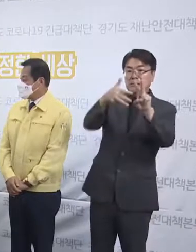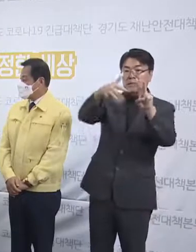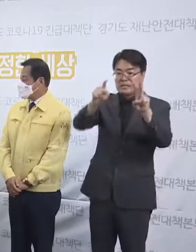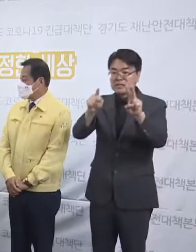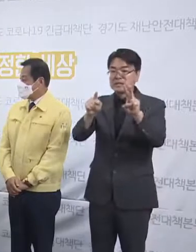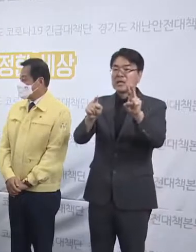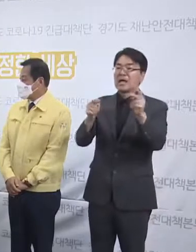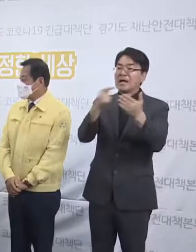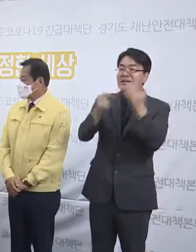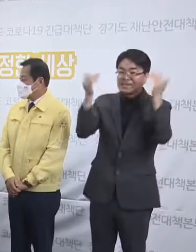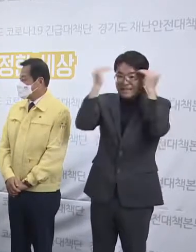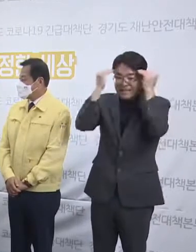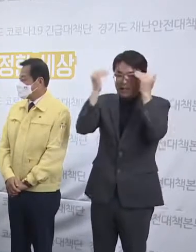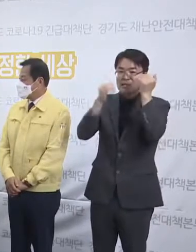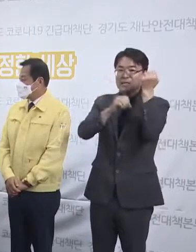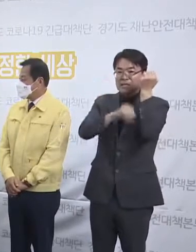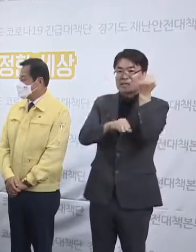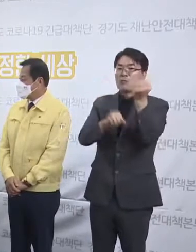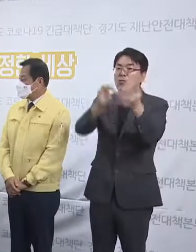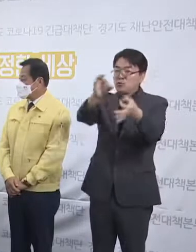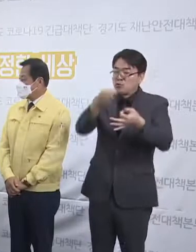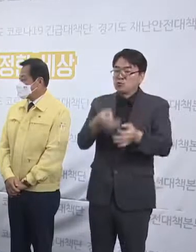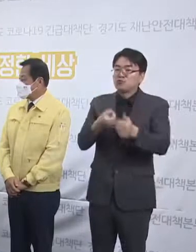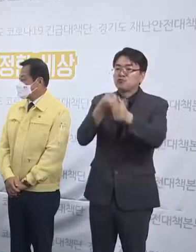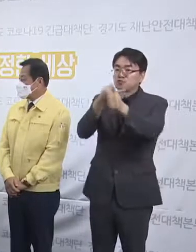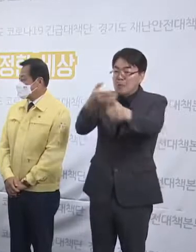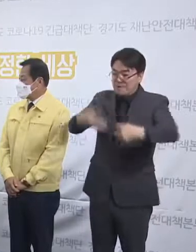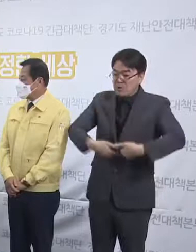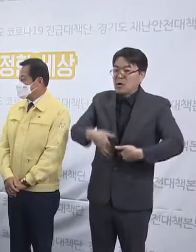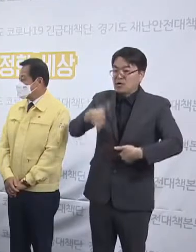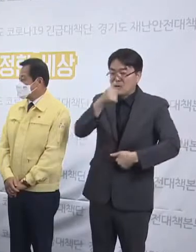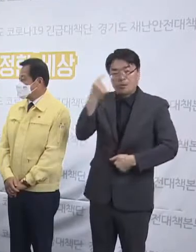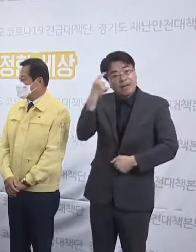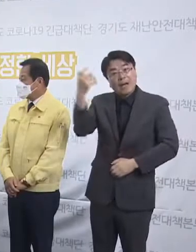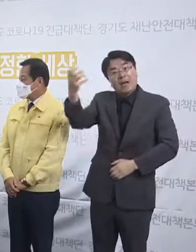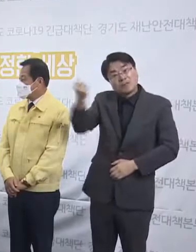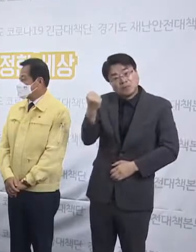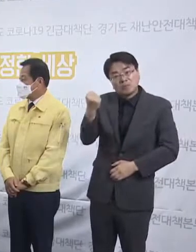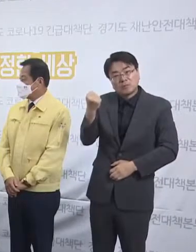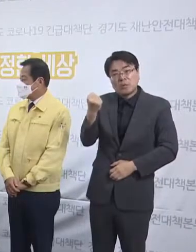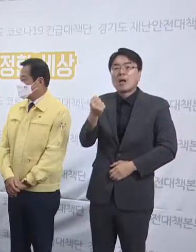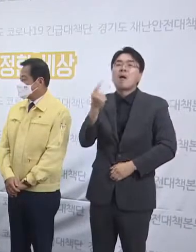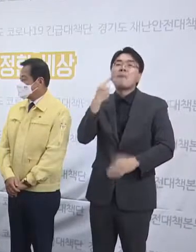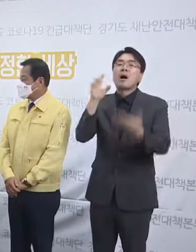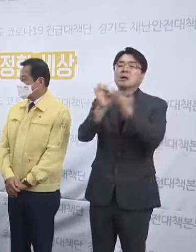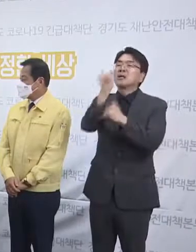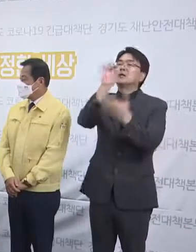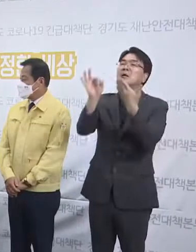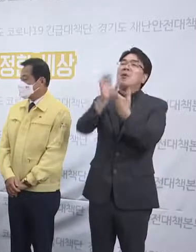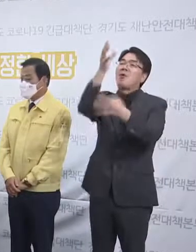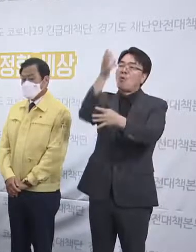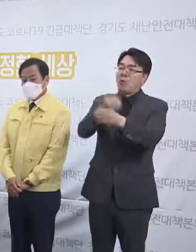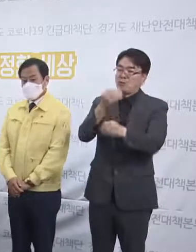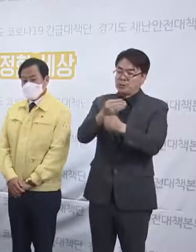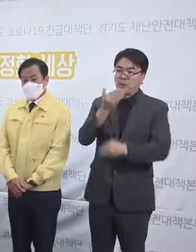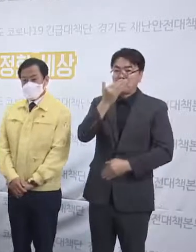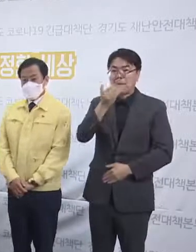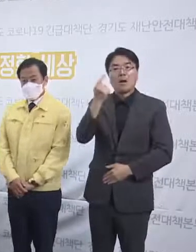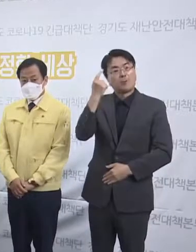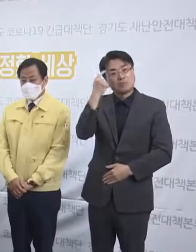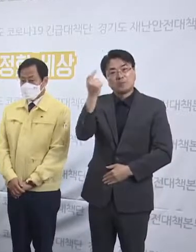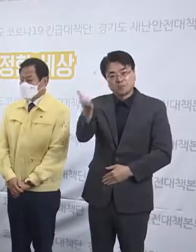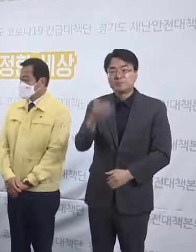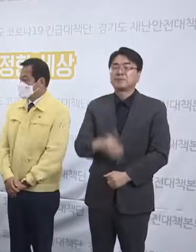있다고 보시는지요? 있다면 그 2차 재난기본소득 지원을 하시게 하게 되는 시기는 어떤